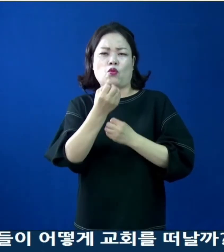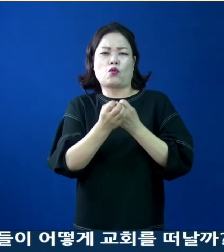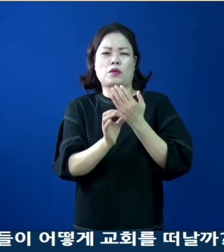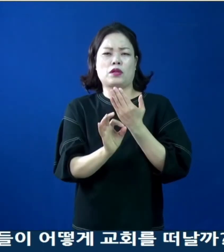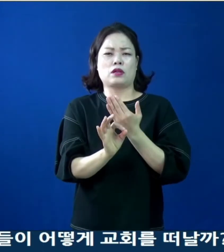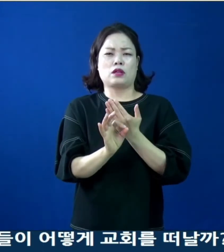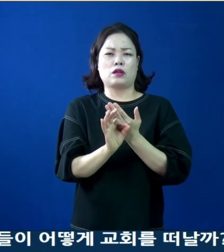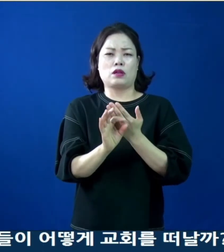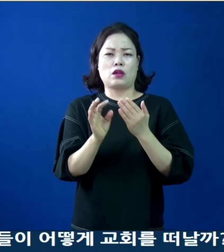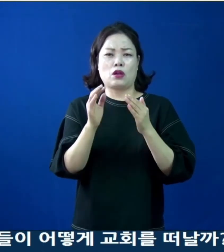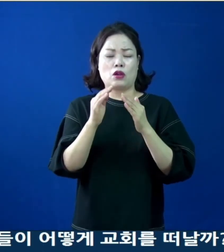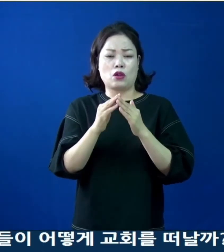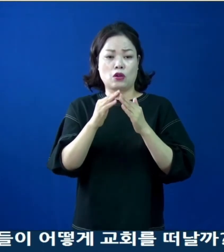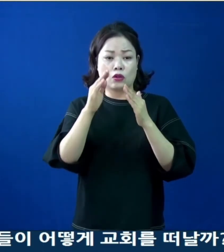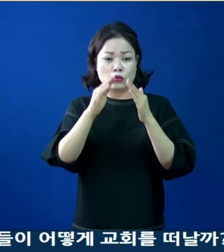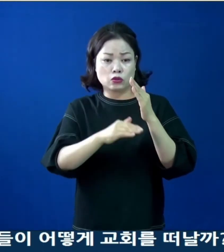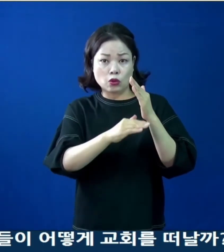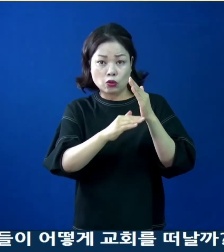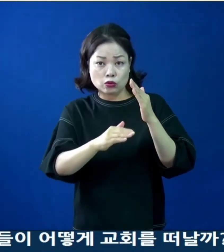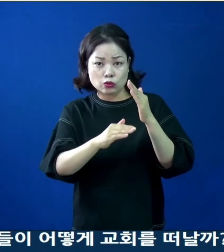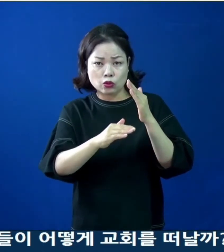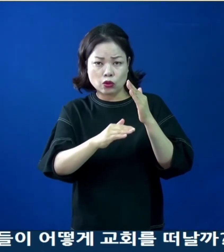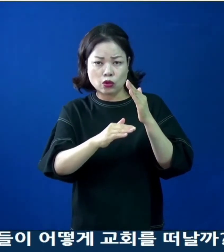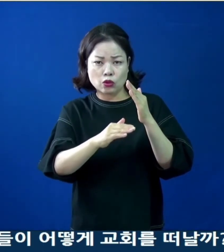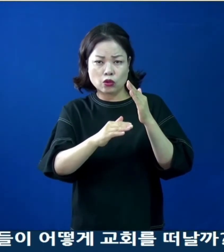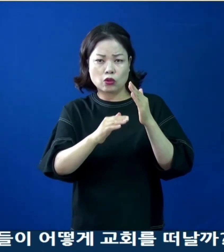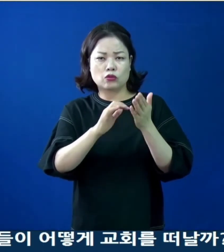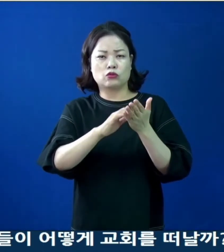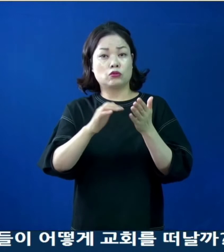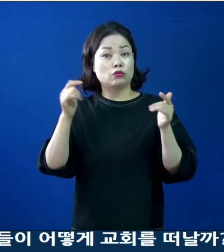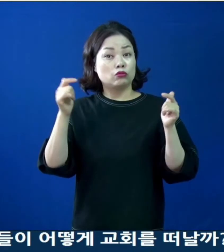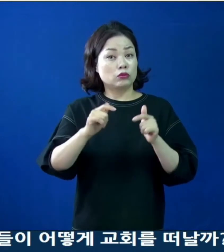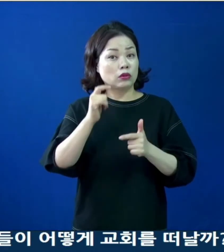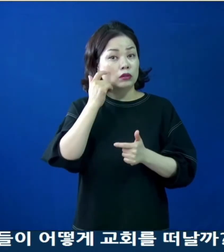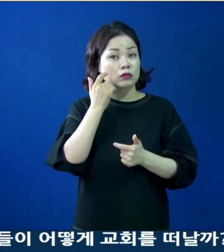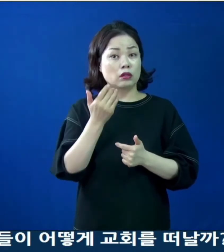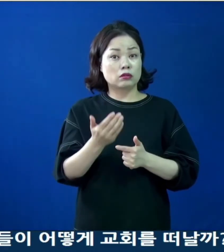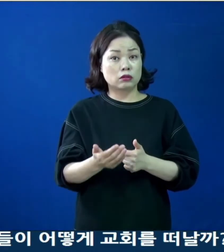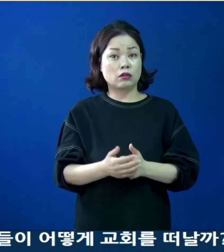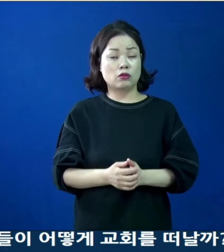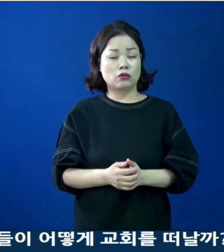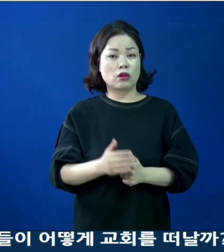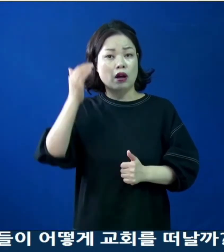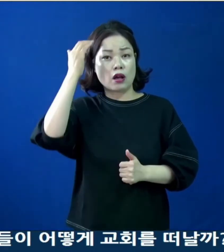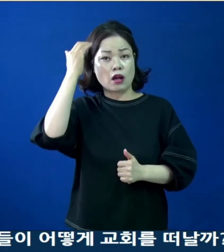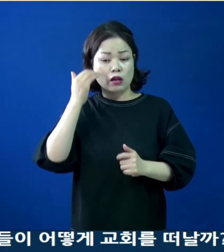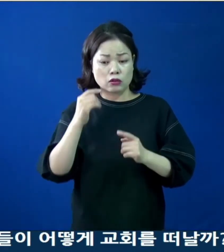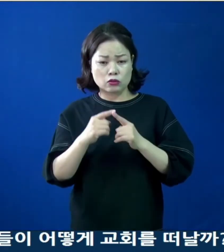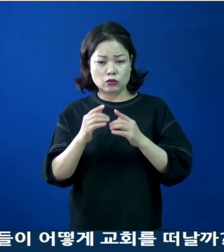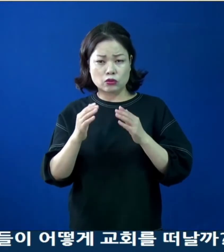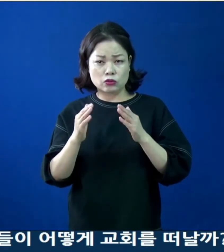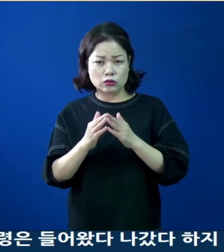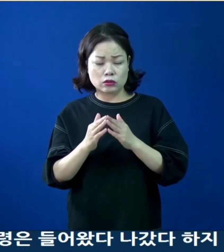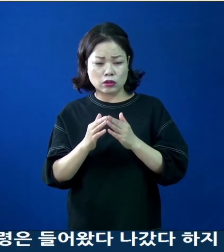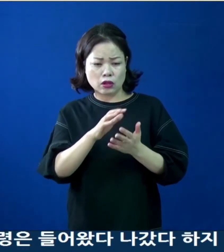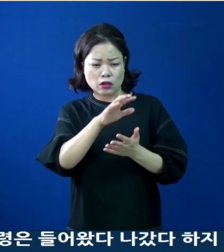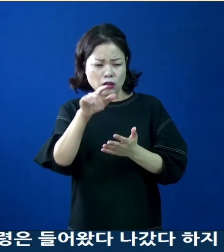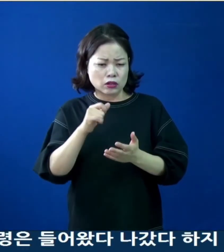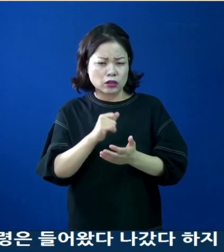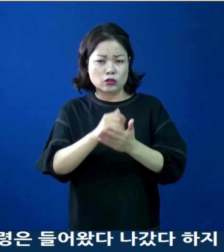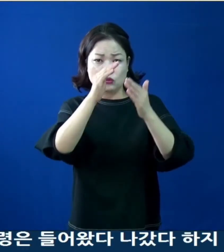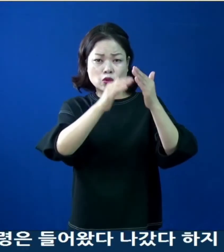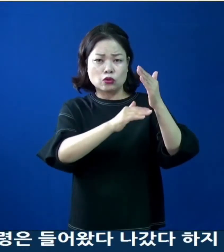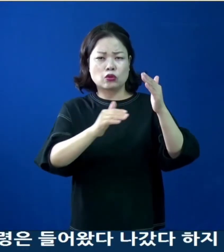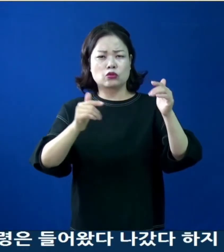고백이라면 교인의 수는 줄어들 수가 없는 것 아닌가요? 한국 교회가 갤럽 조사로 인해서 성도